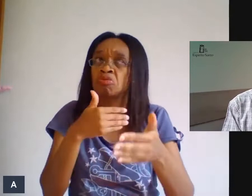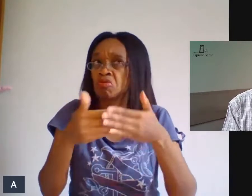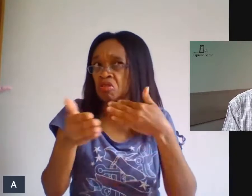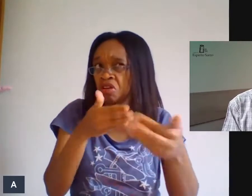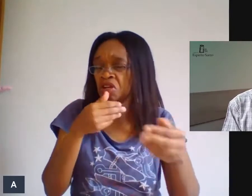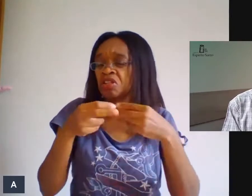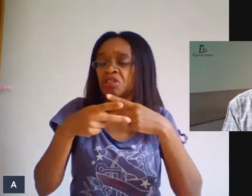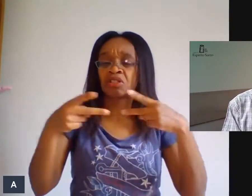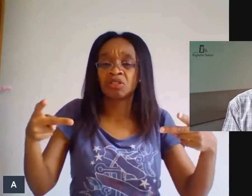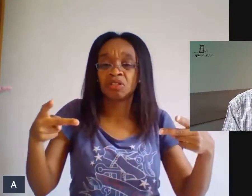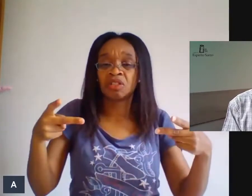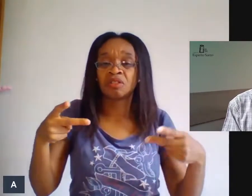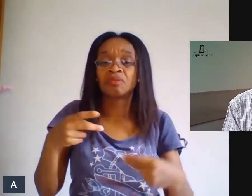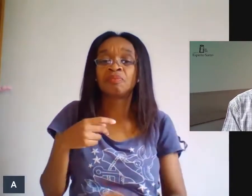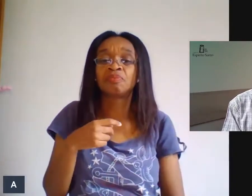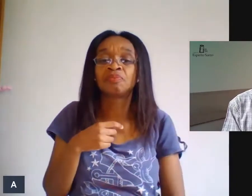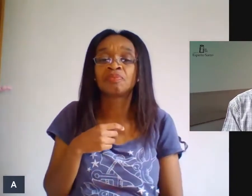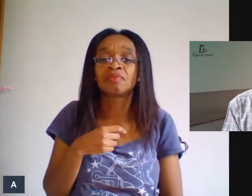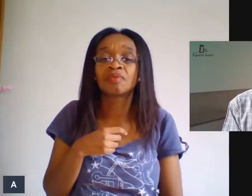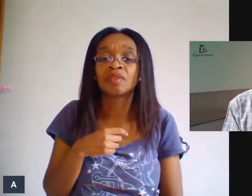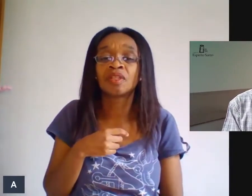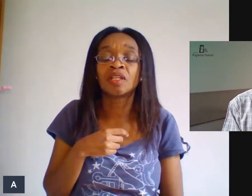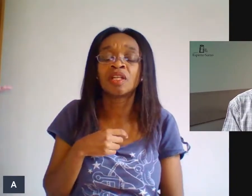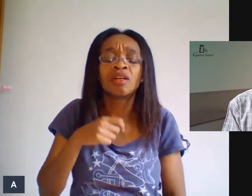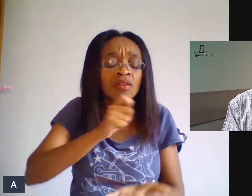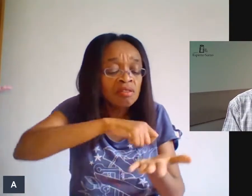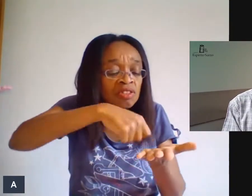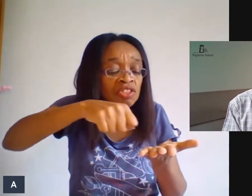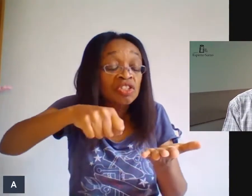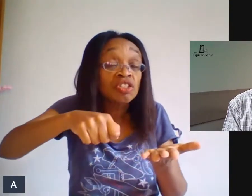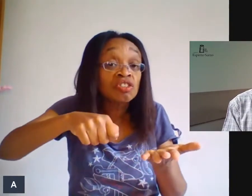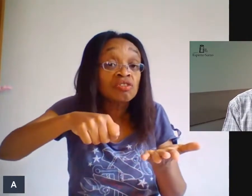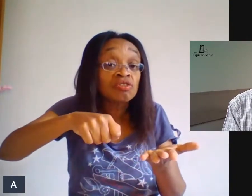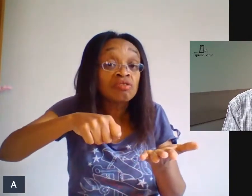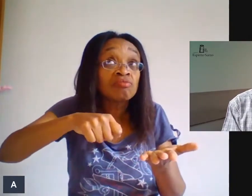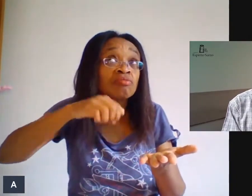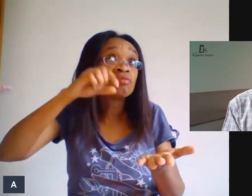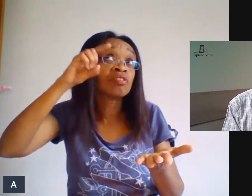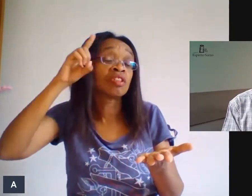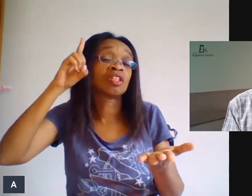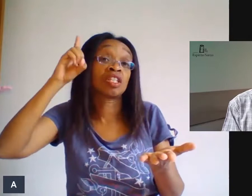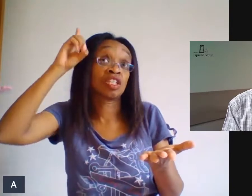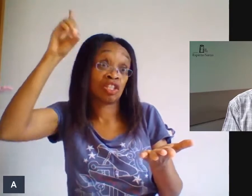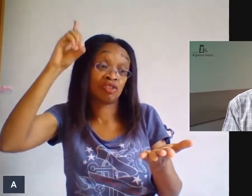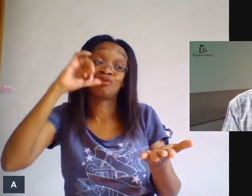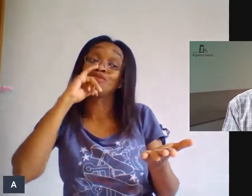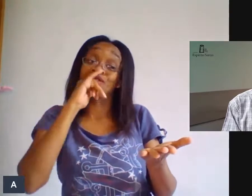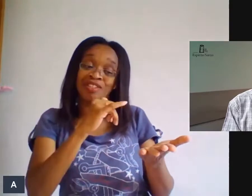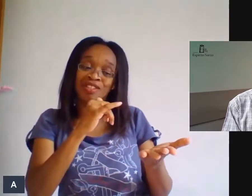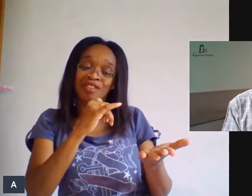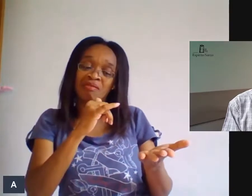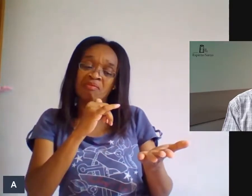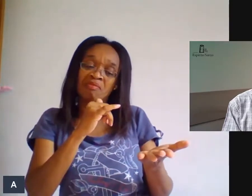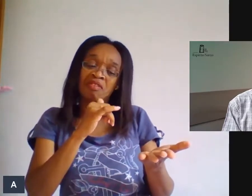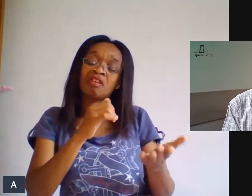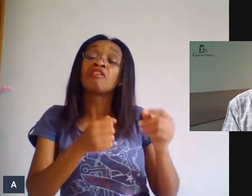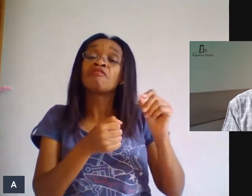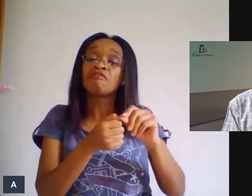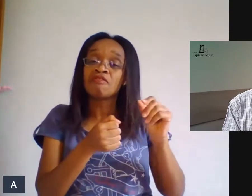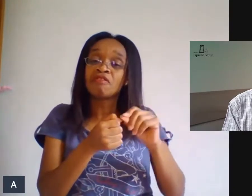coisas, o escritor fala que é o seguinte: Deus diz,